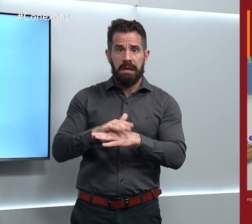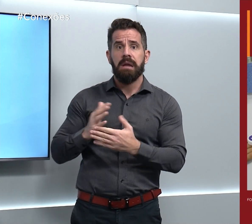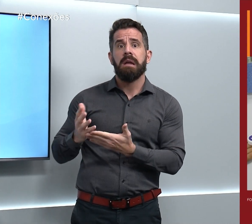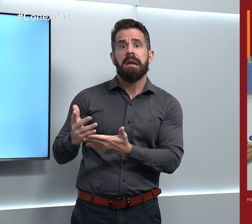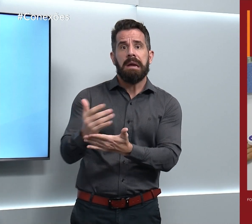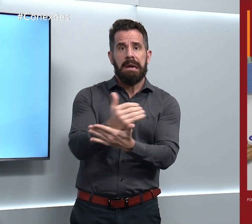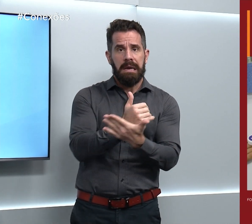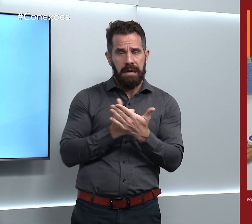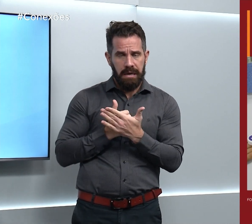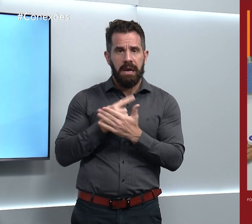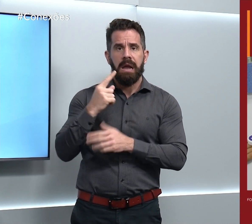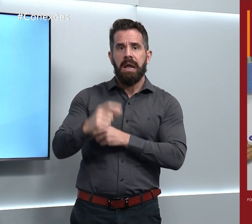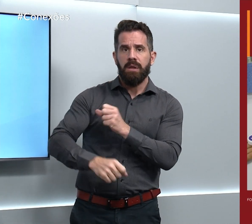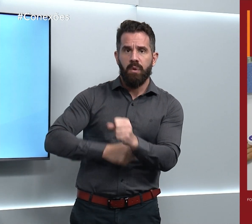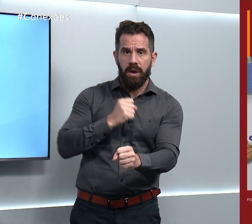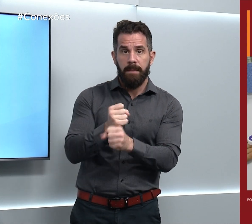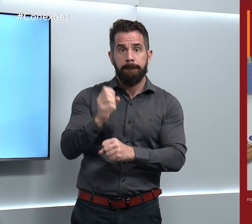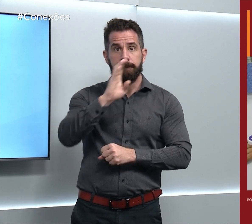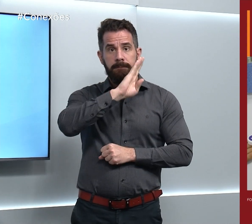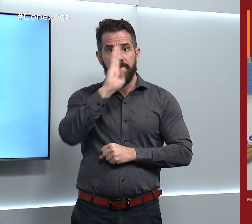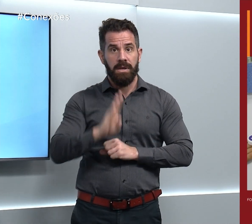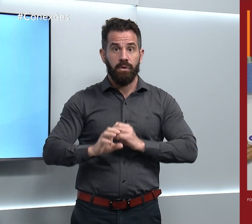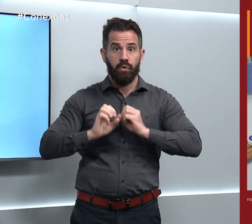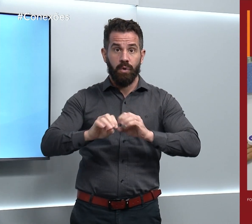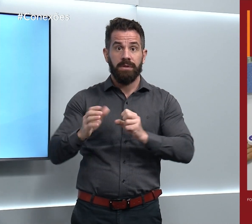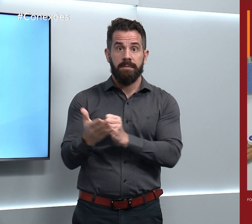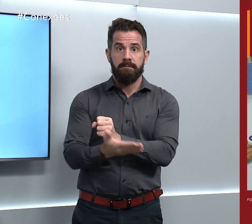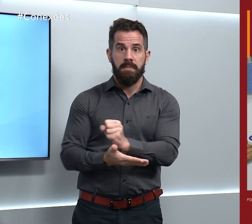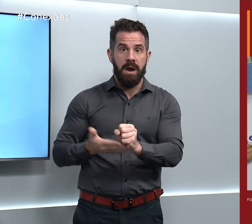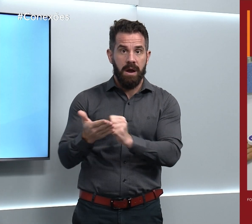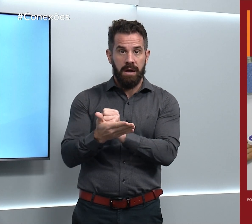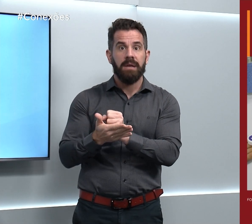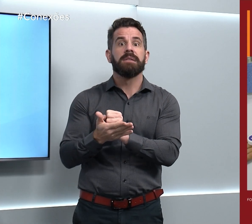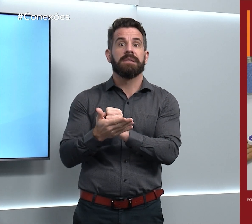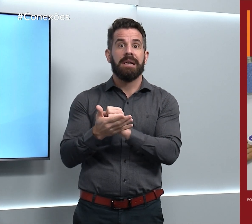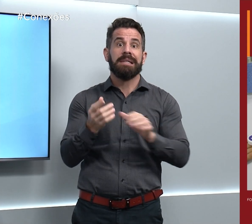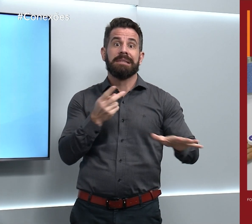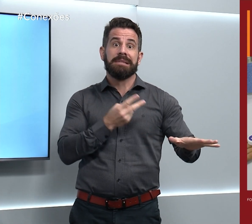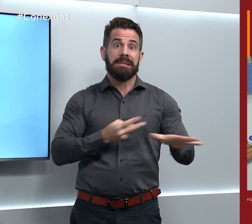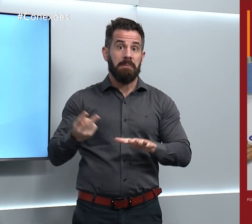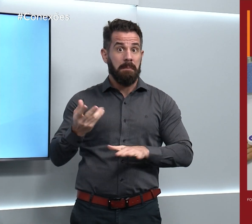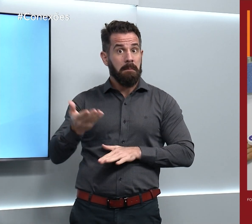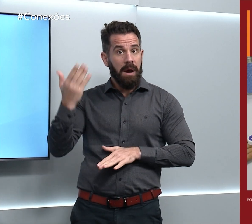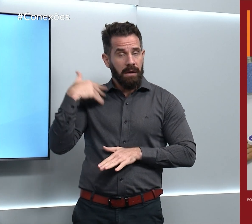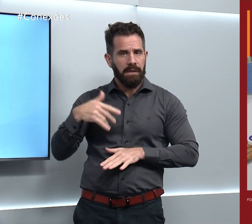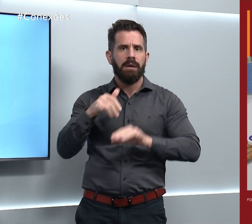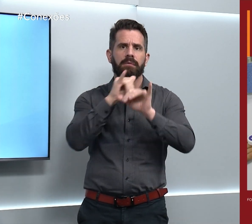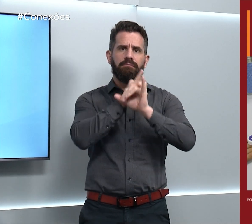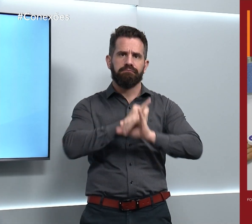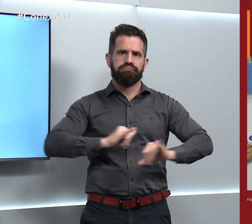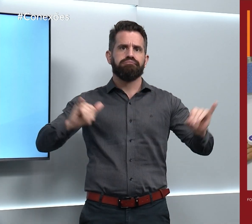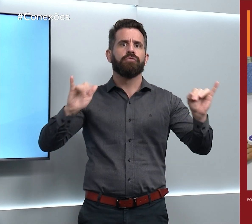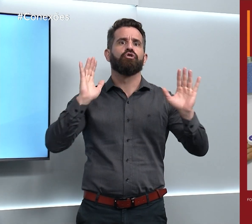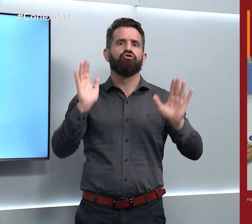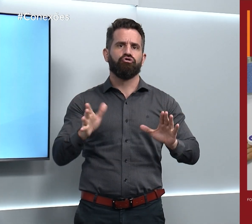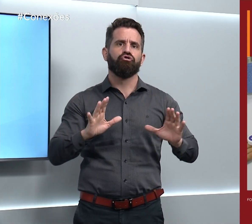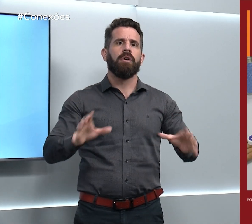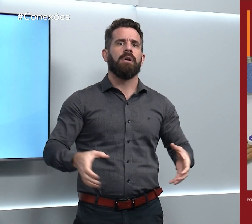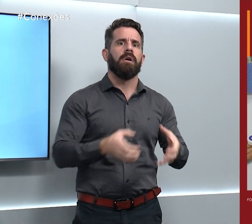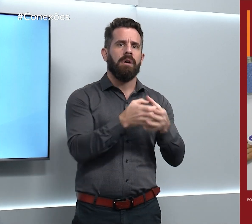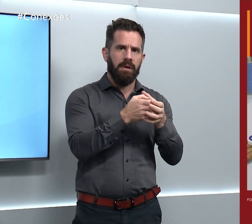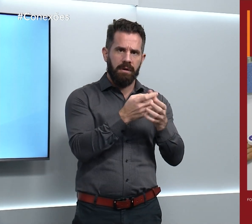da Educação Básica, que foi lançado na semana passada pela organização Todos pela Educação, em parceria com a